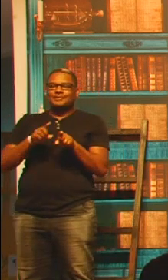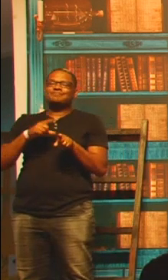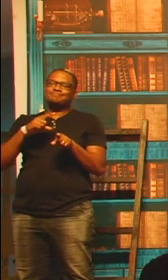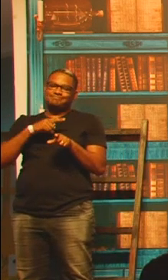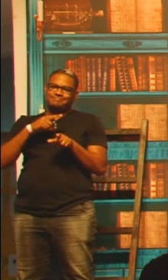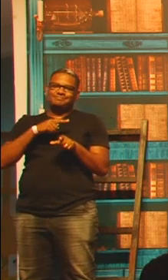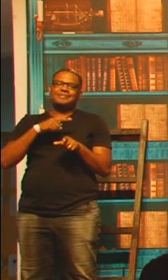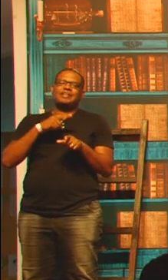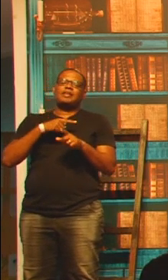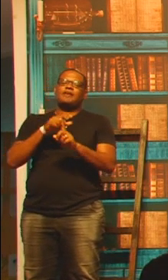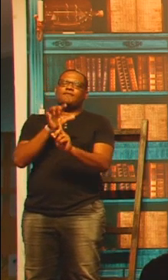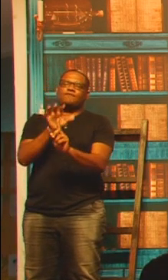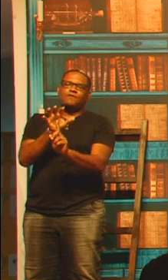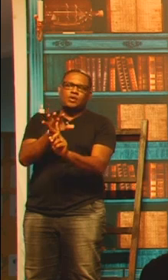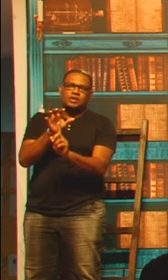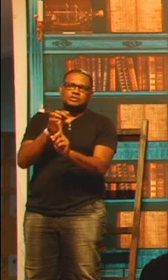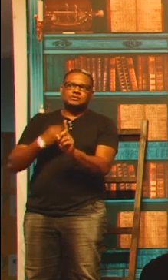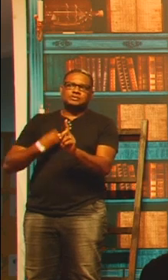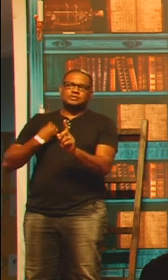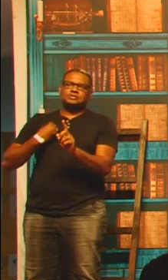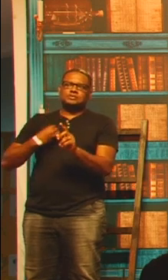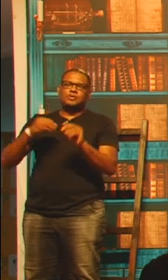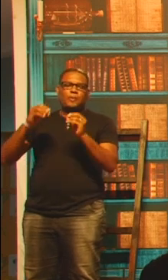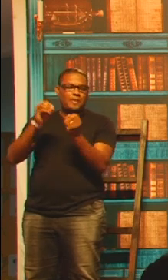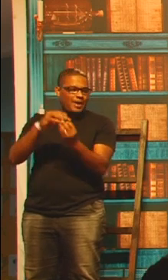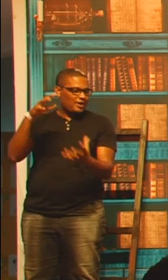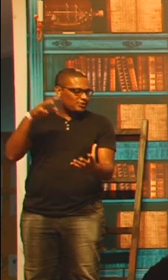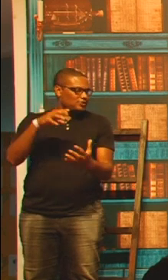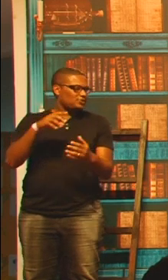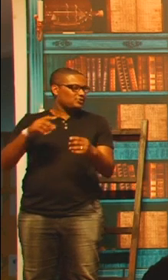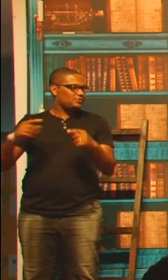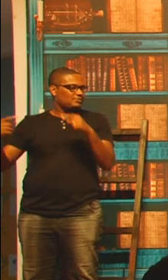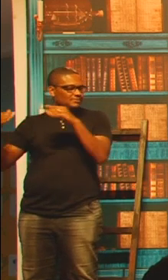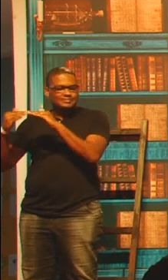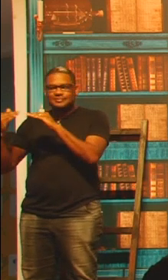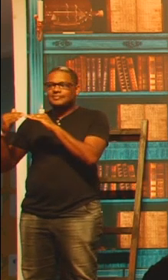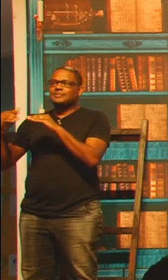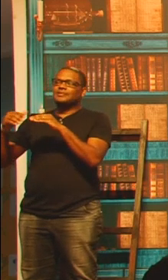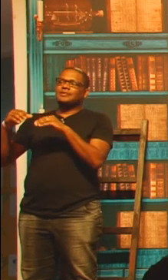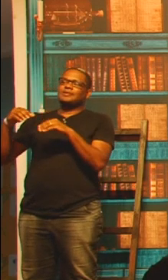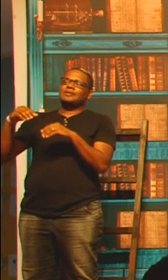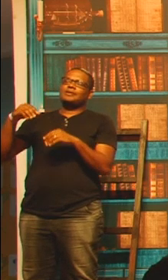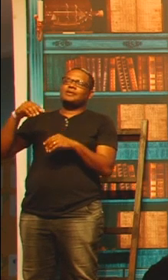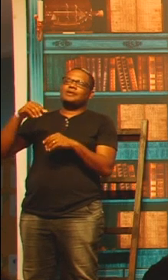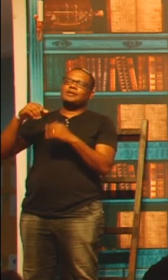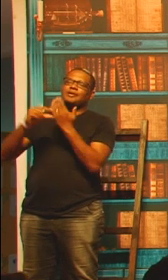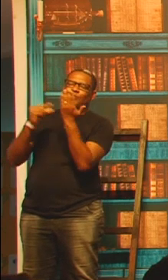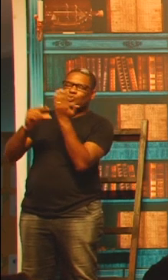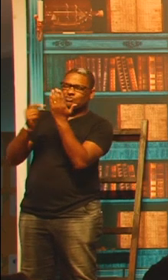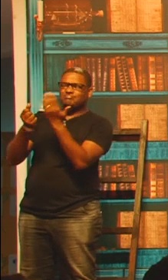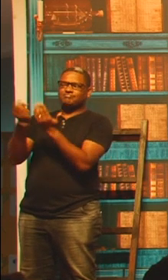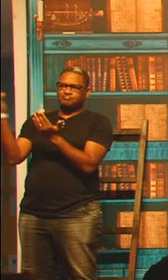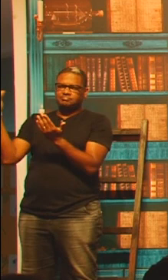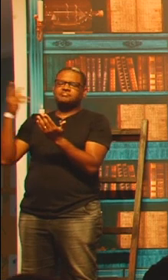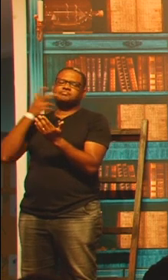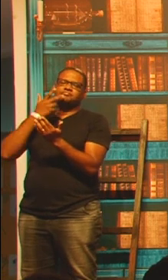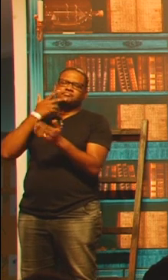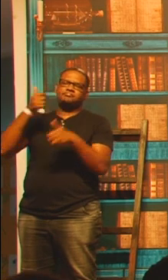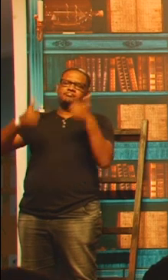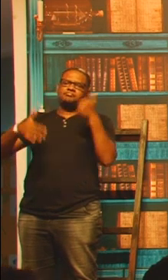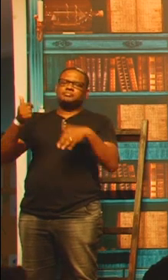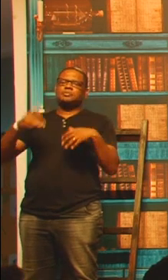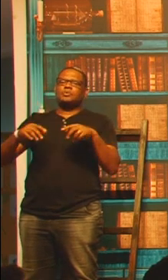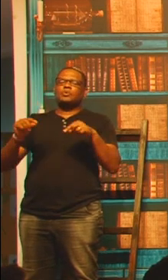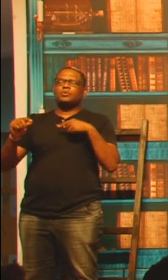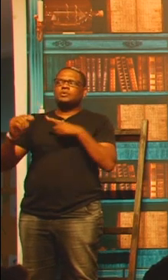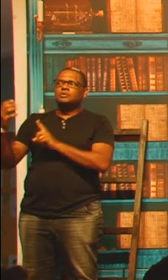essa influência do realismo mágico que você citou, García Márquez, aqui no Brasil, Murilo Rubião e outros autores, que